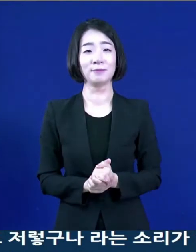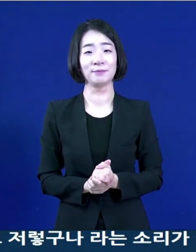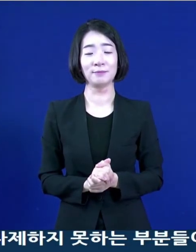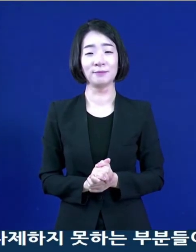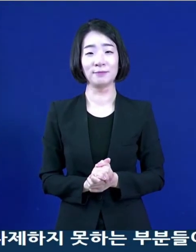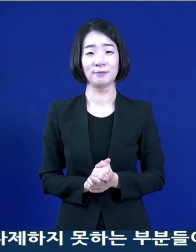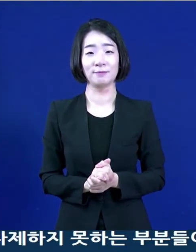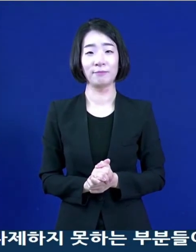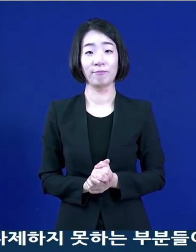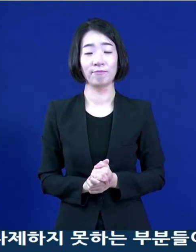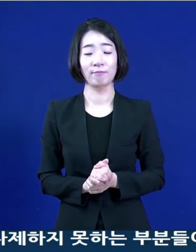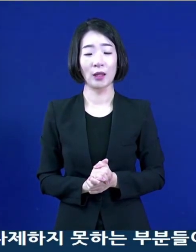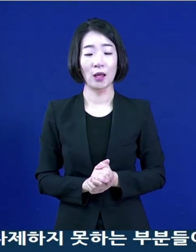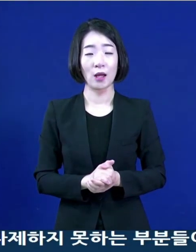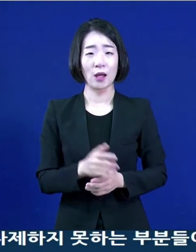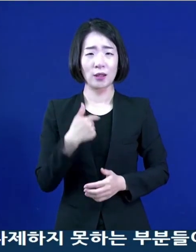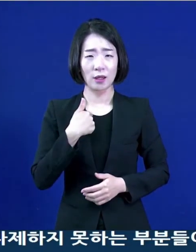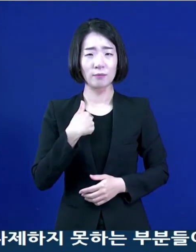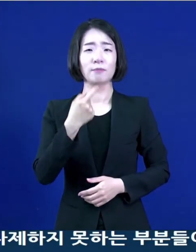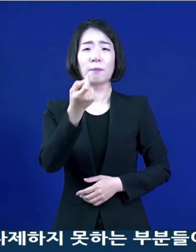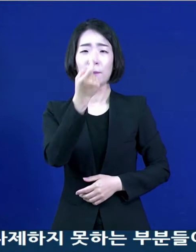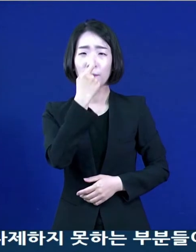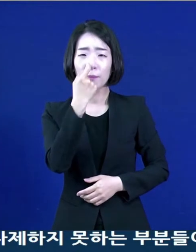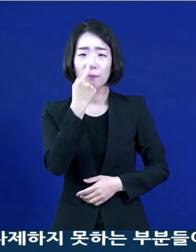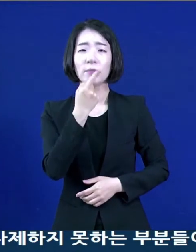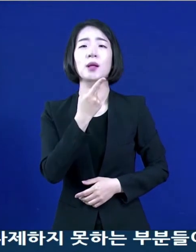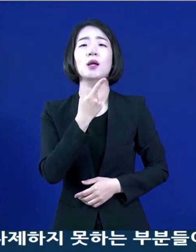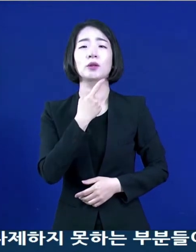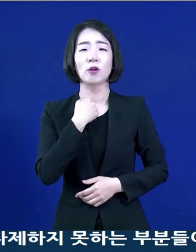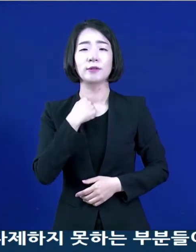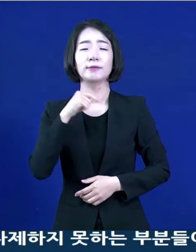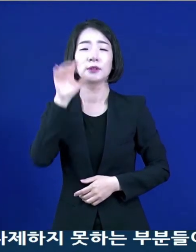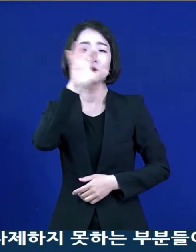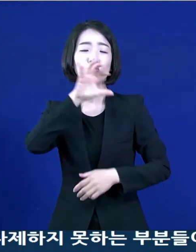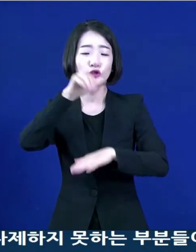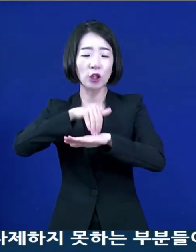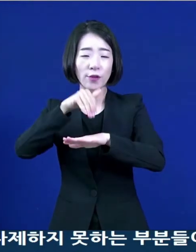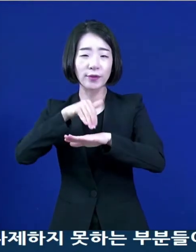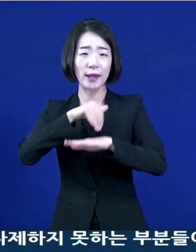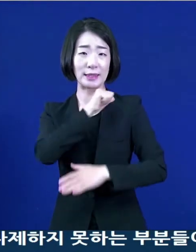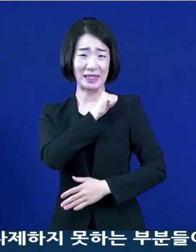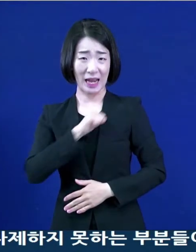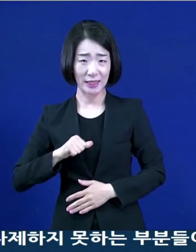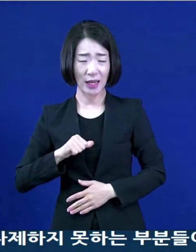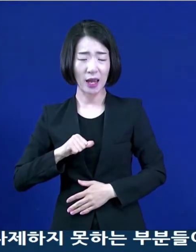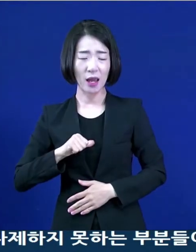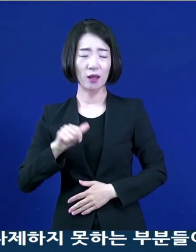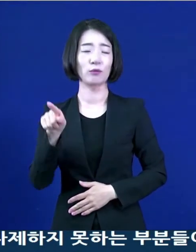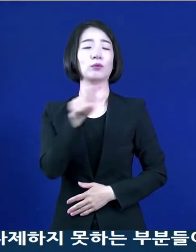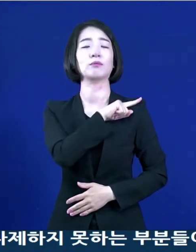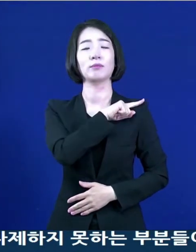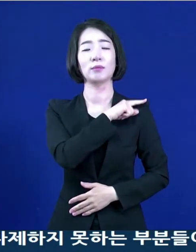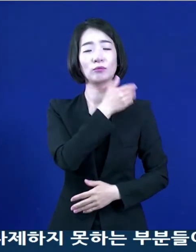여러분, 습득된 자제력, 이것이 신중함입니다. 이게 참 중요한 것이죠.